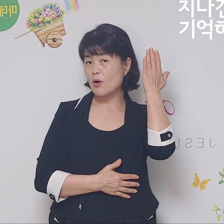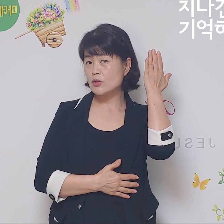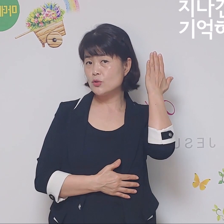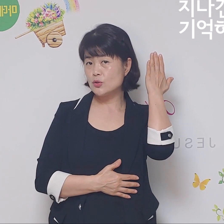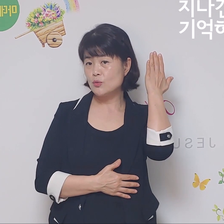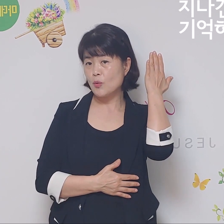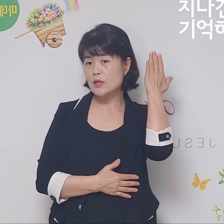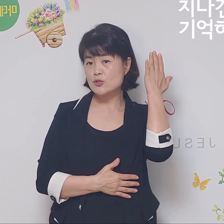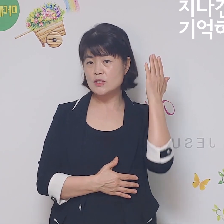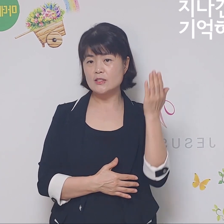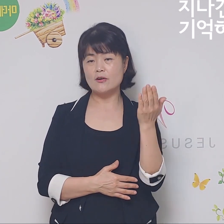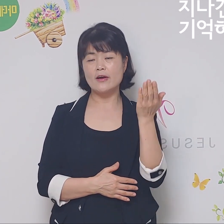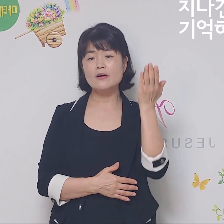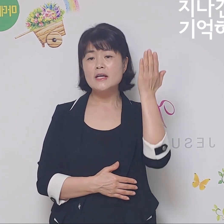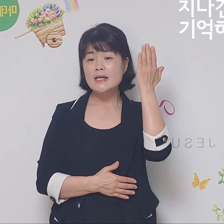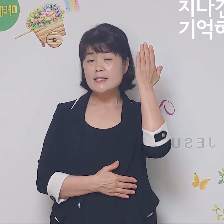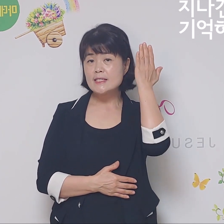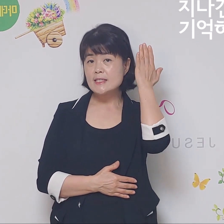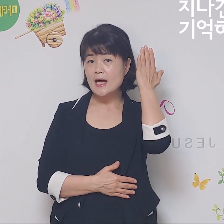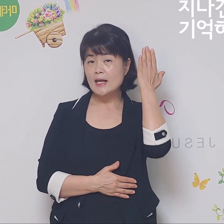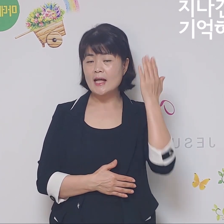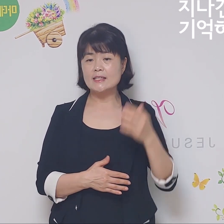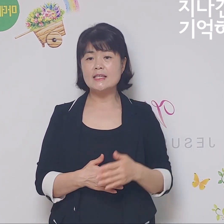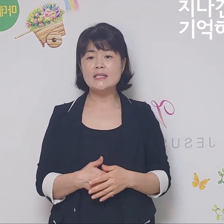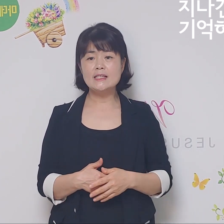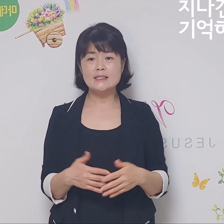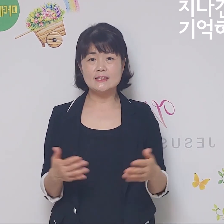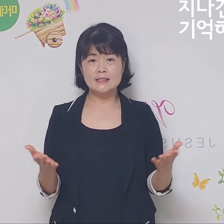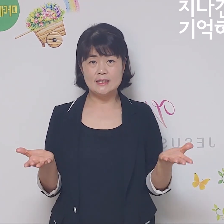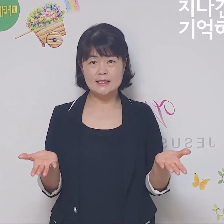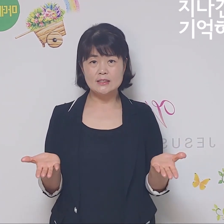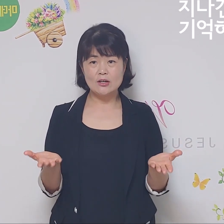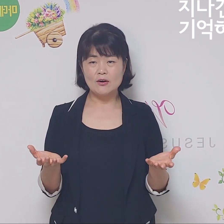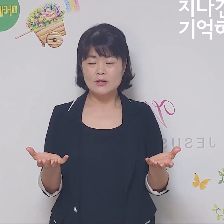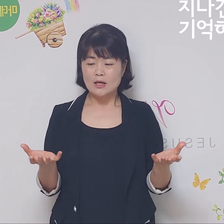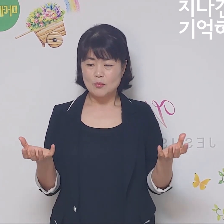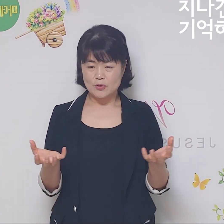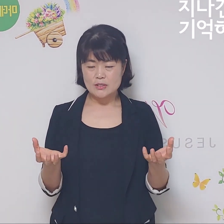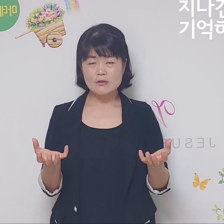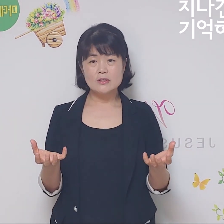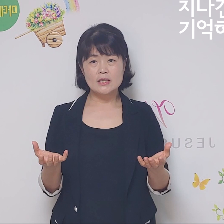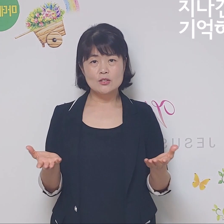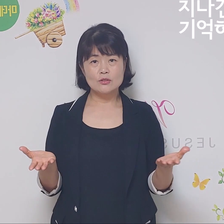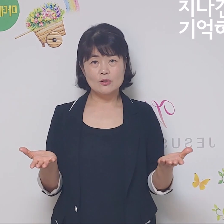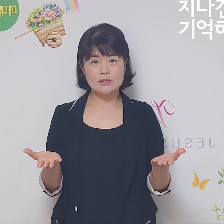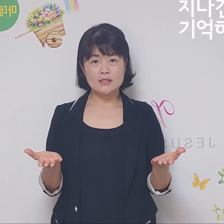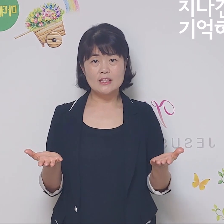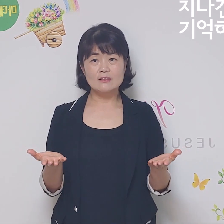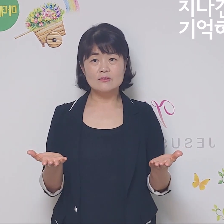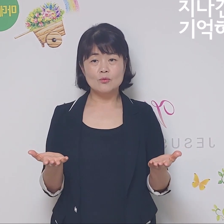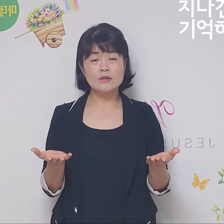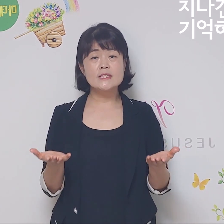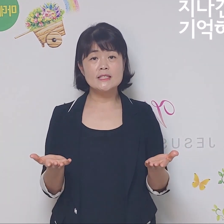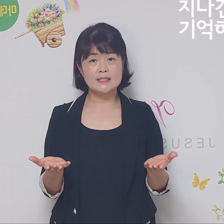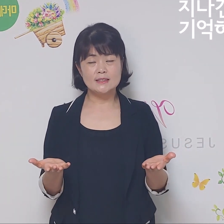머리 뒤로 보내주시는 거예요. 지나간 일은요, 뭐 이렇게 선글게 하셔도 되고, 일단은 원칙은,